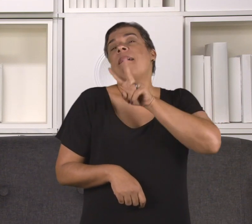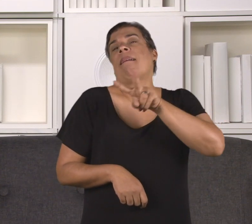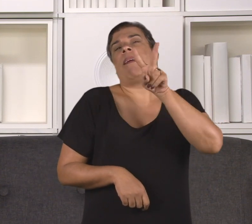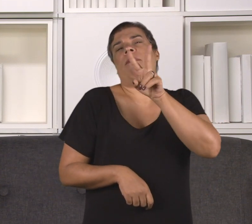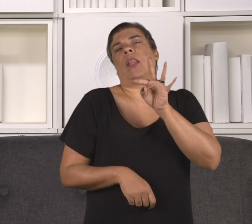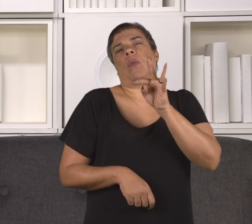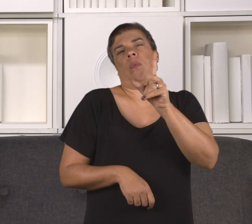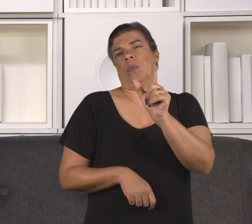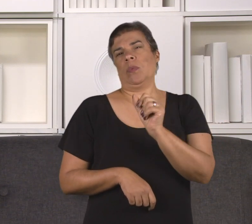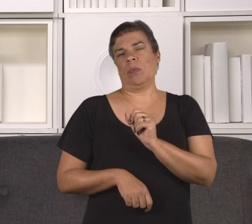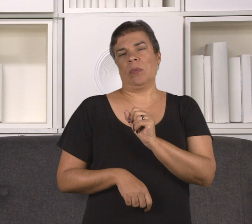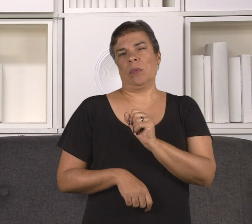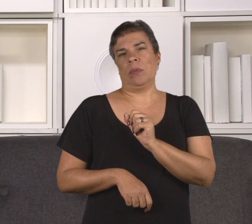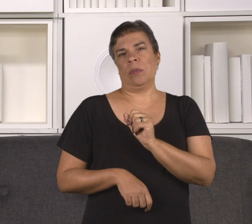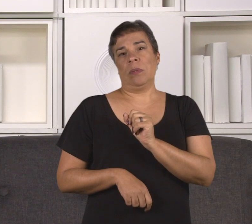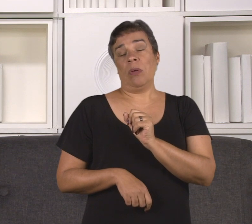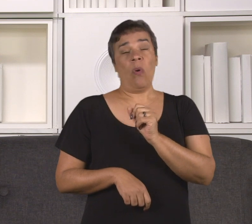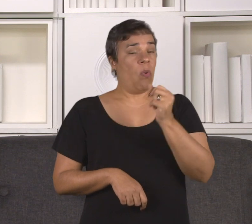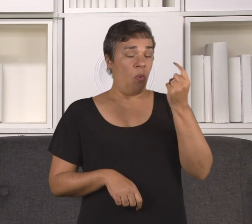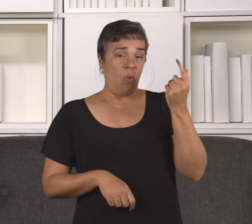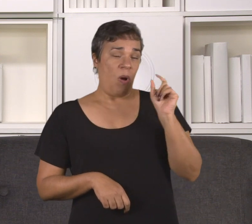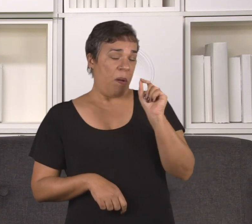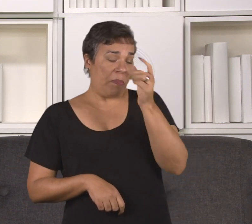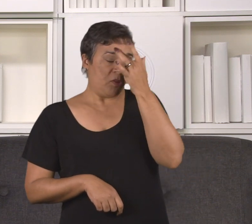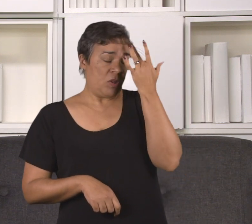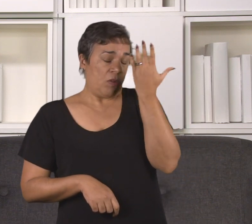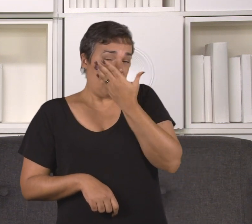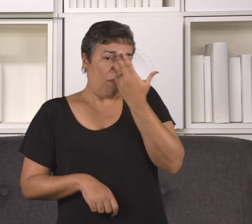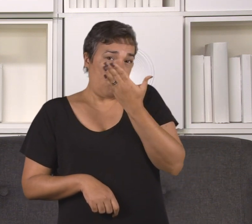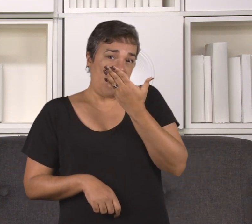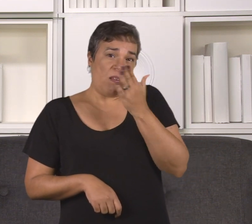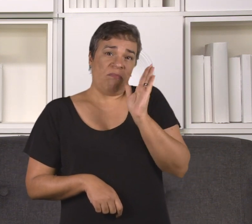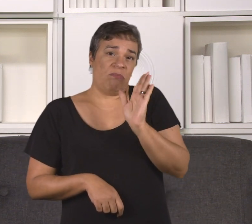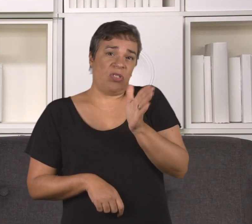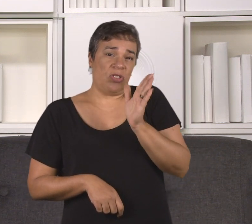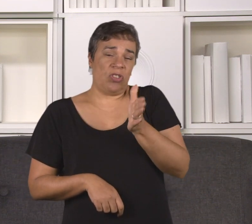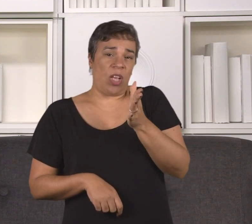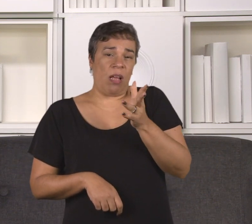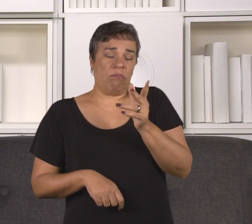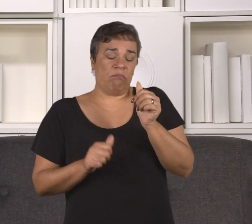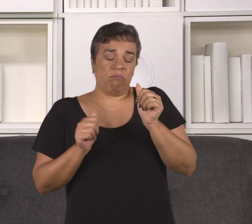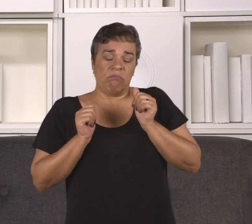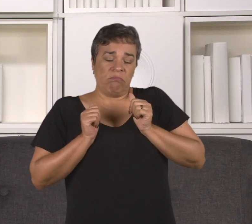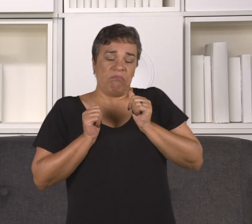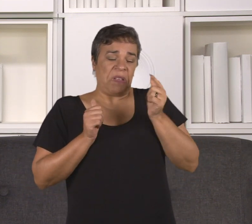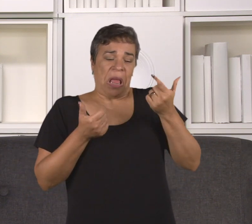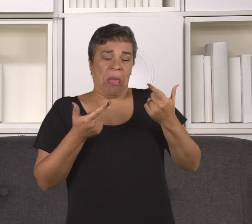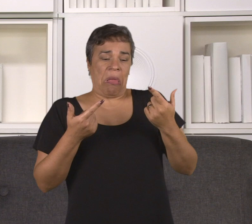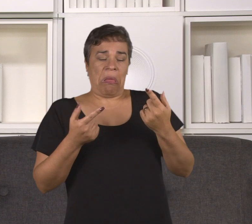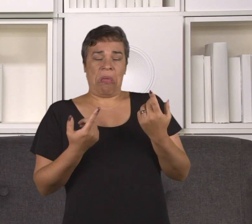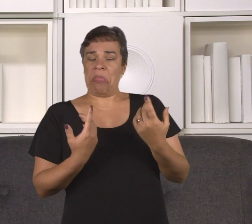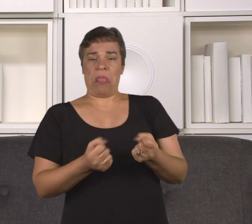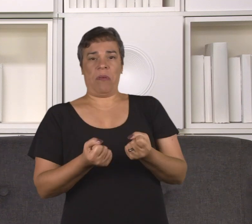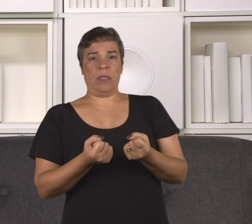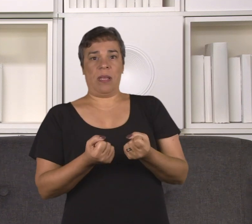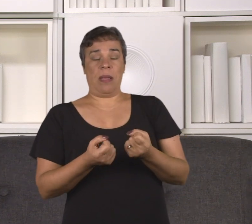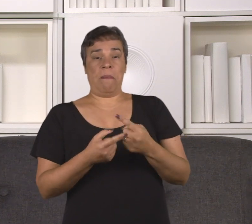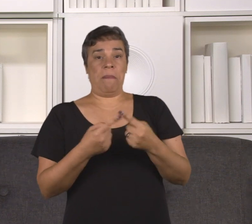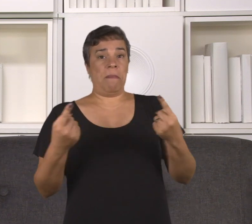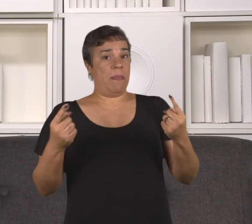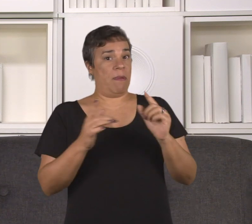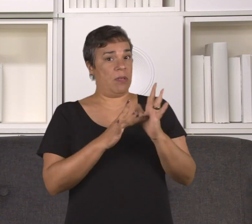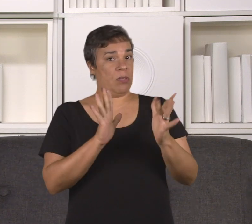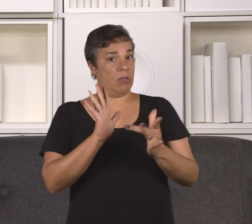Não é aquele que não quer ver, porque não querer ver é estar em estado de negação. O que Jesus está